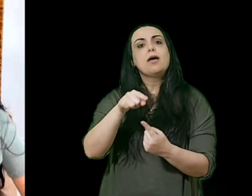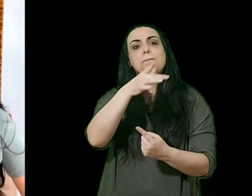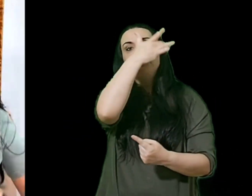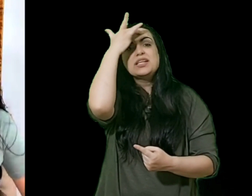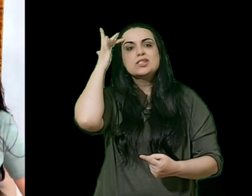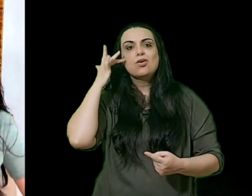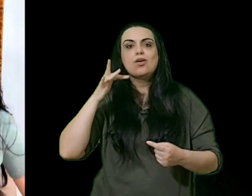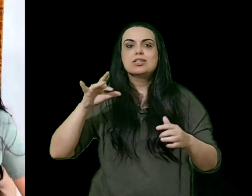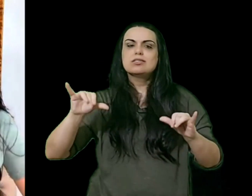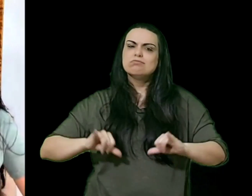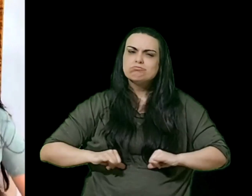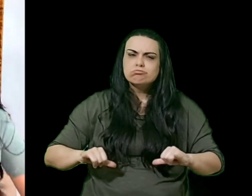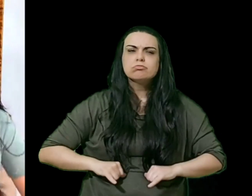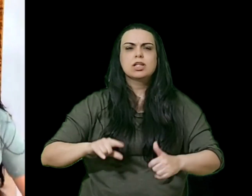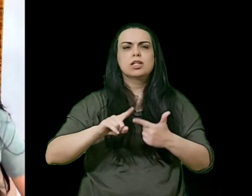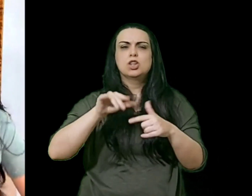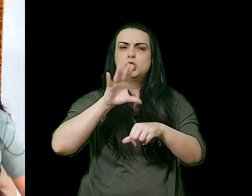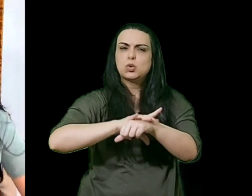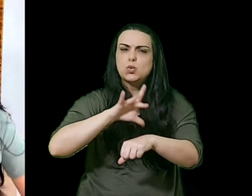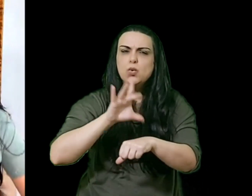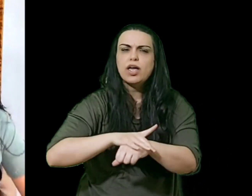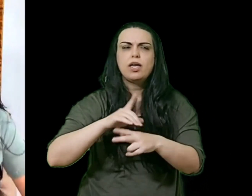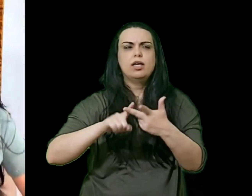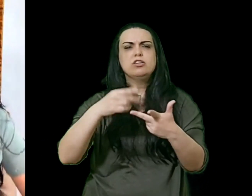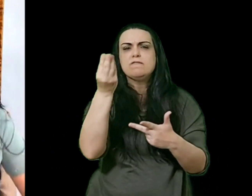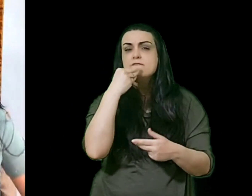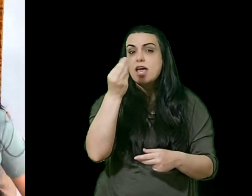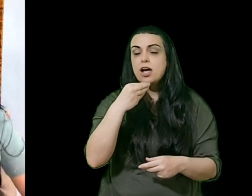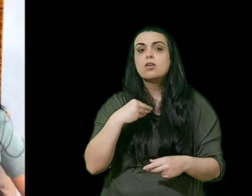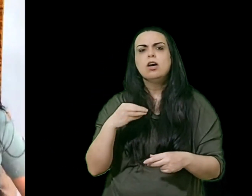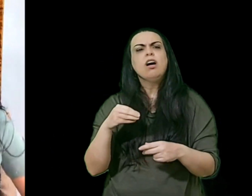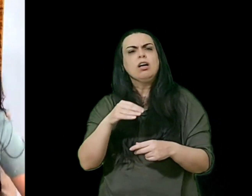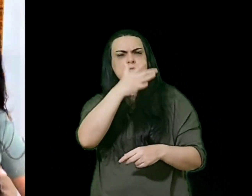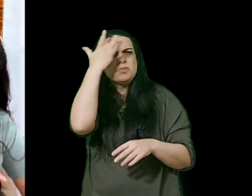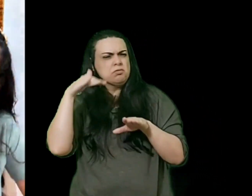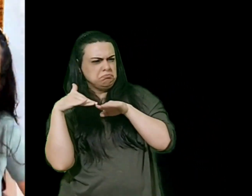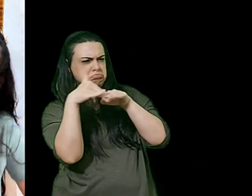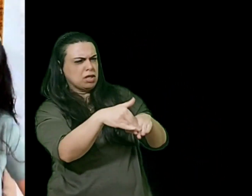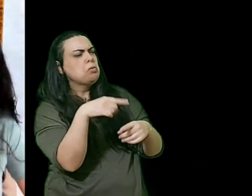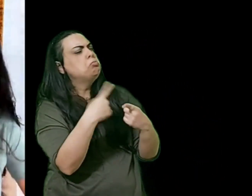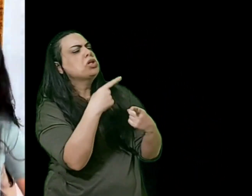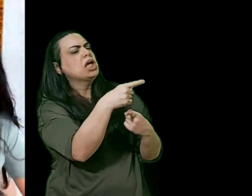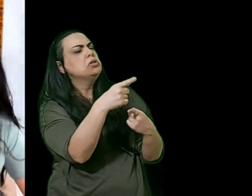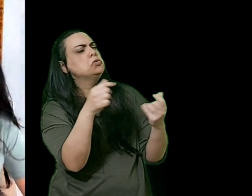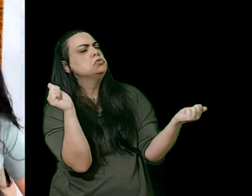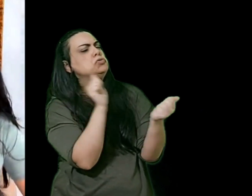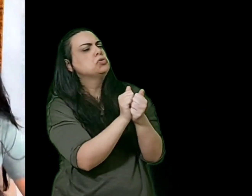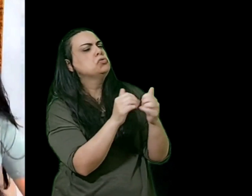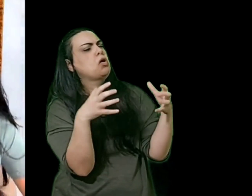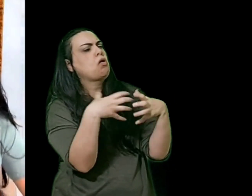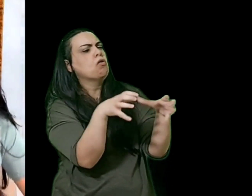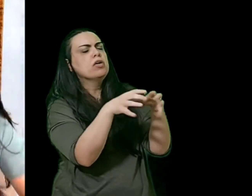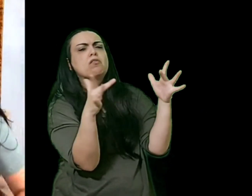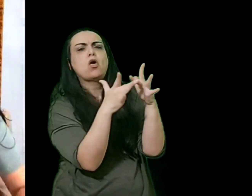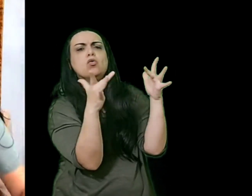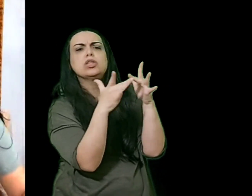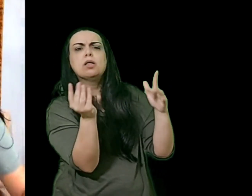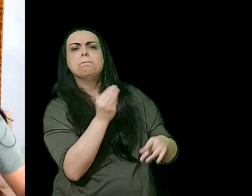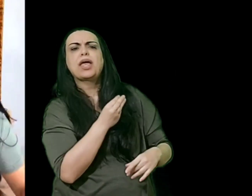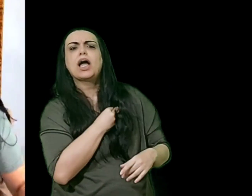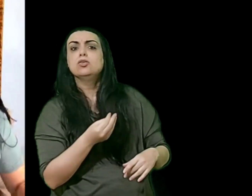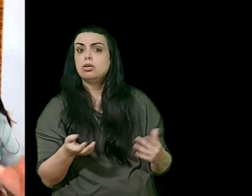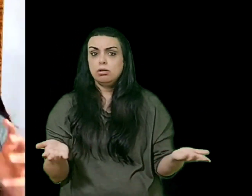né? Quando perguntaram assim, por que tu te assenta com pecadores? Ele disse, pelo mesmo motivo que os médicos não visitam os que têm saúde, mas os